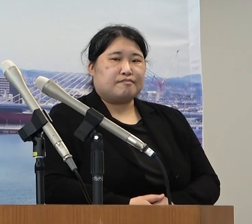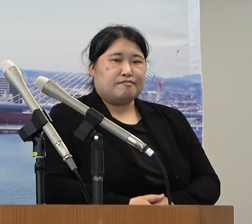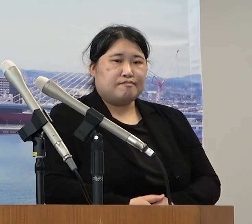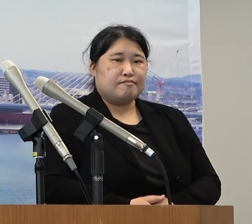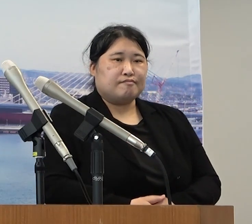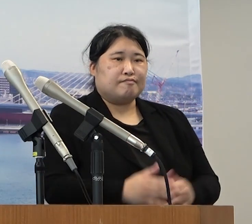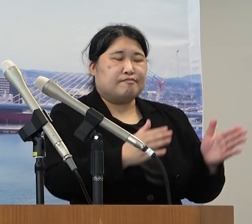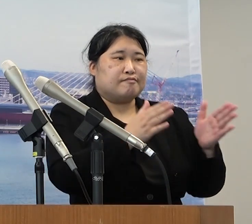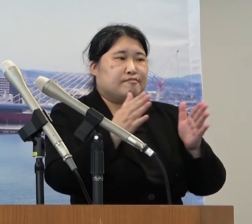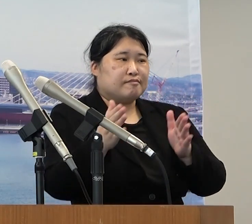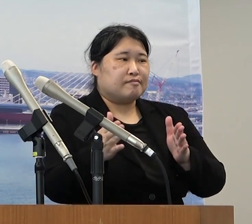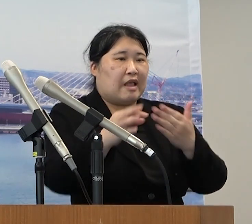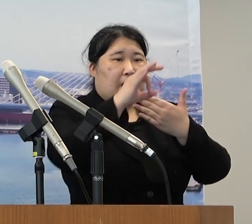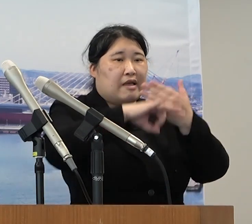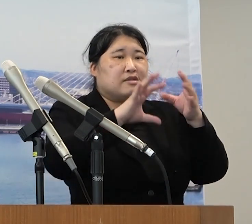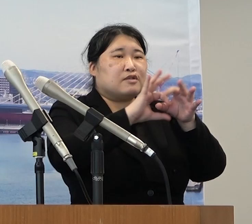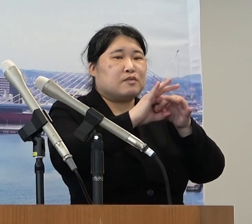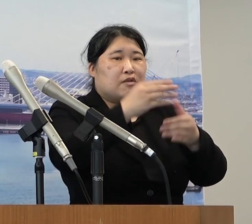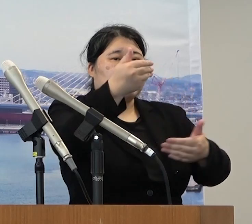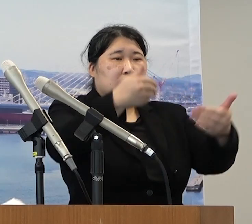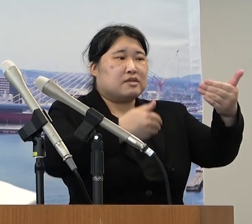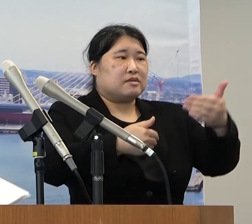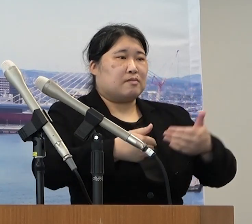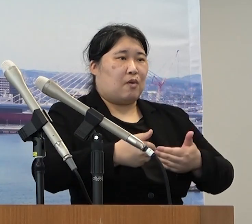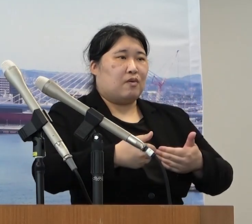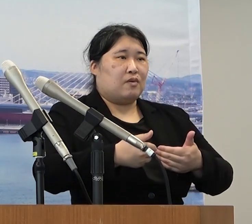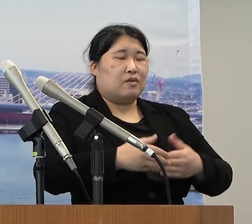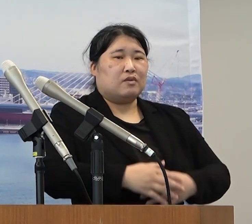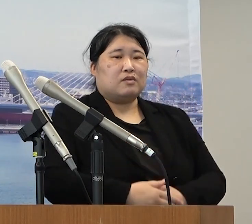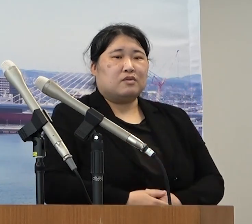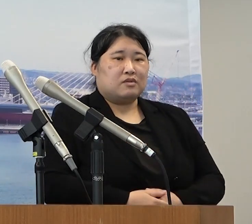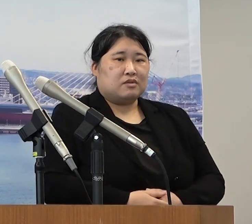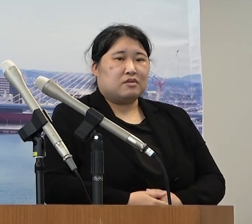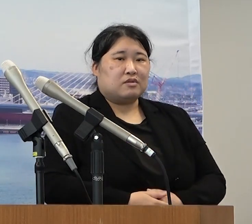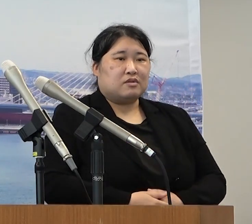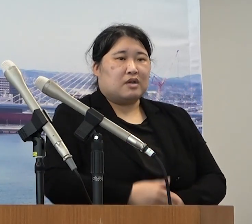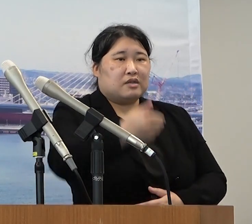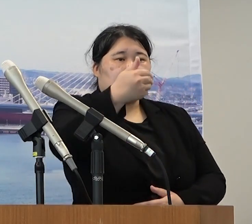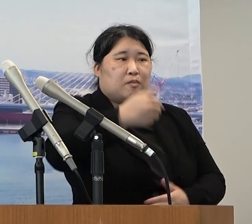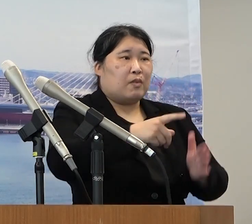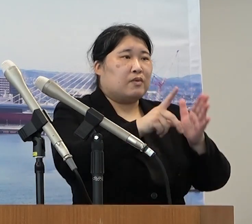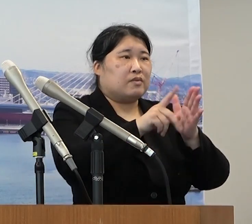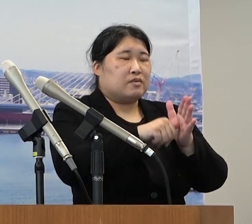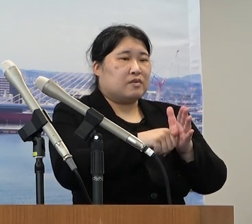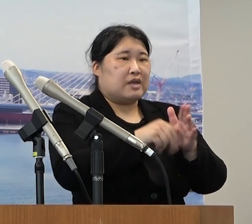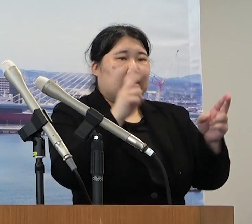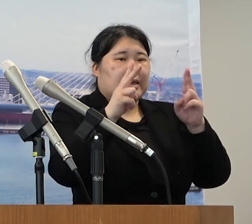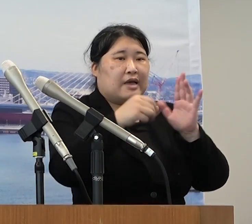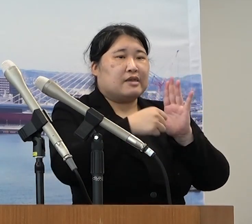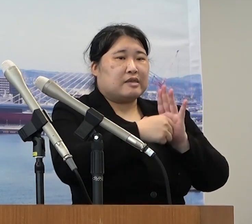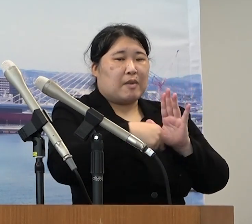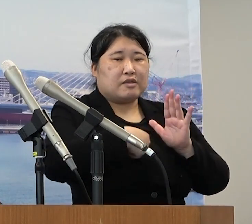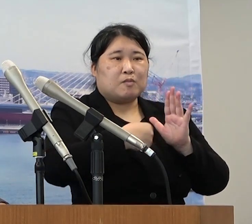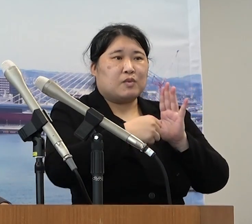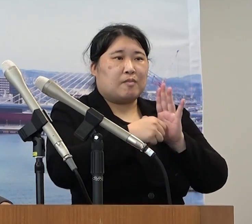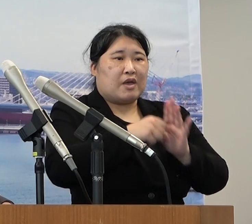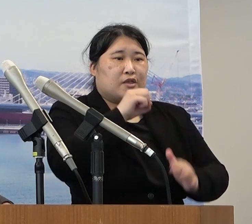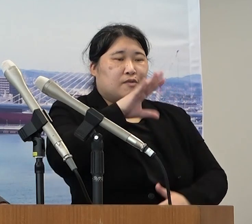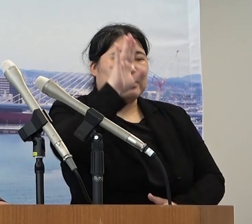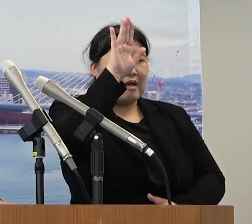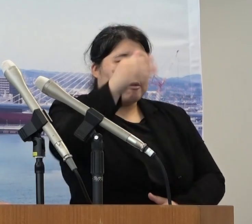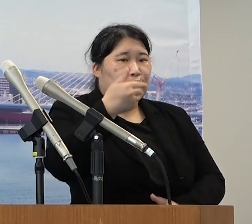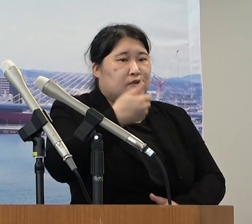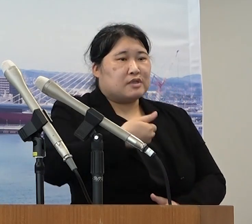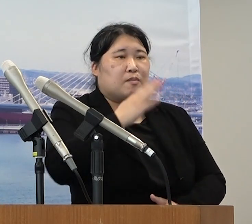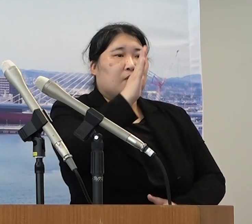それでは案件に関しましてのご質問をお受けいたします。ご発言にあたりましては社名とお名前をお願いいたします